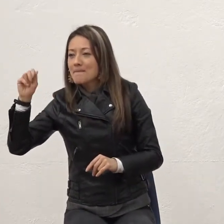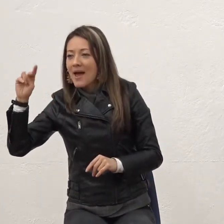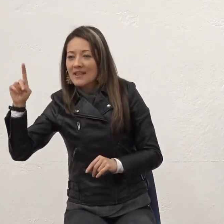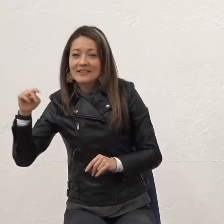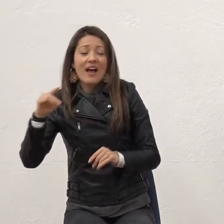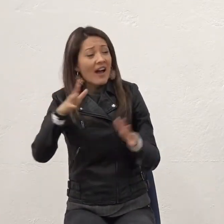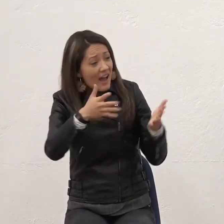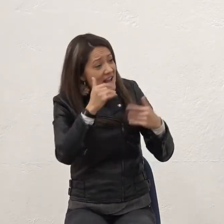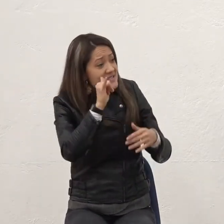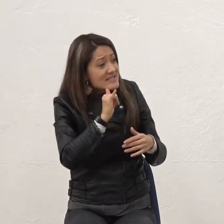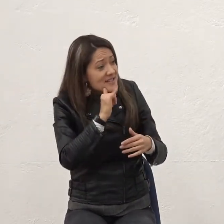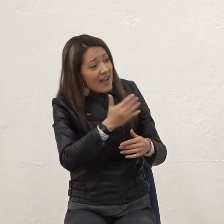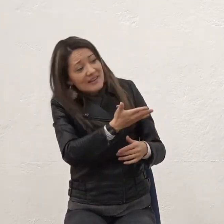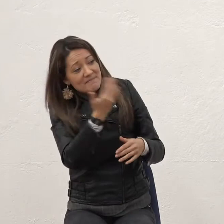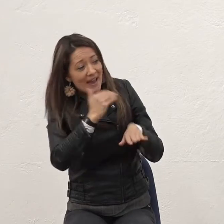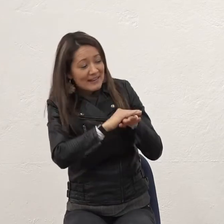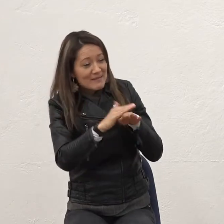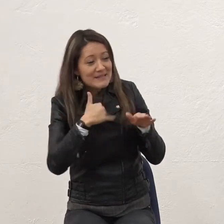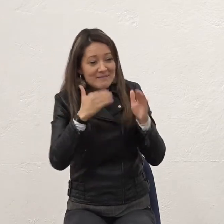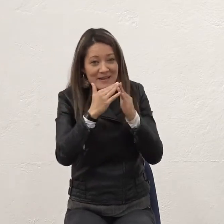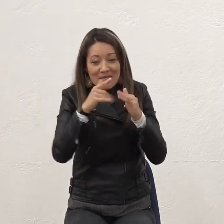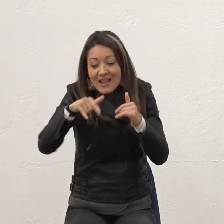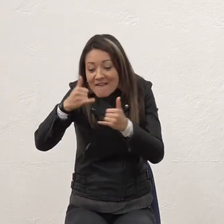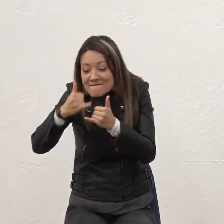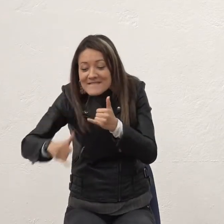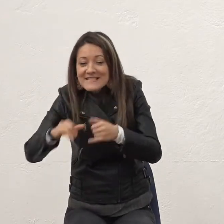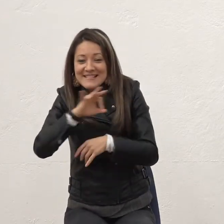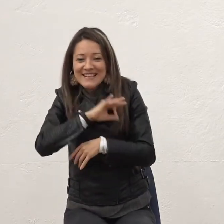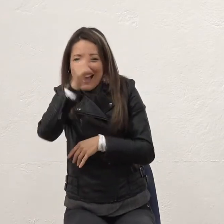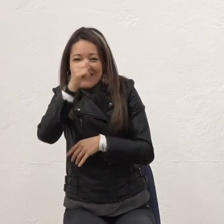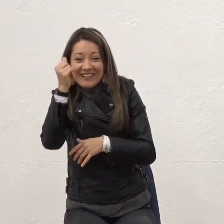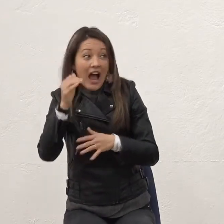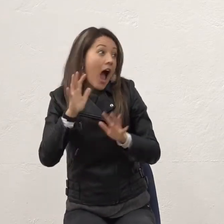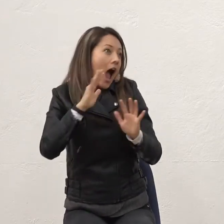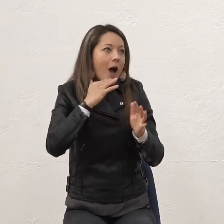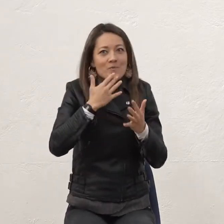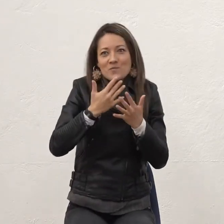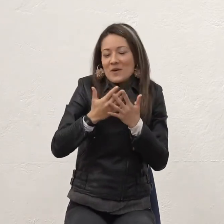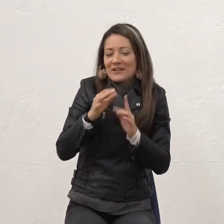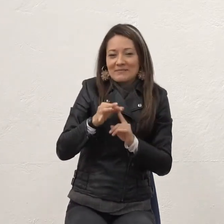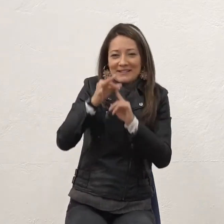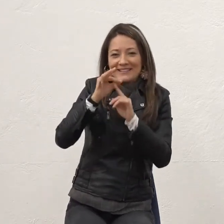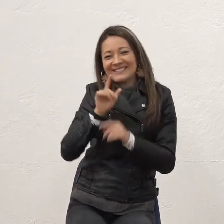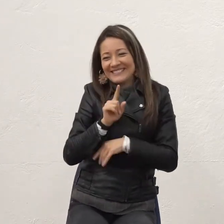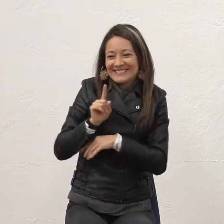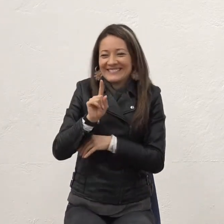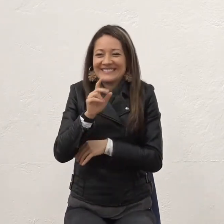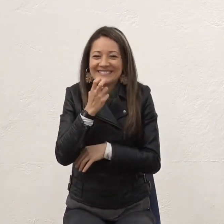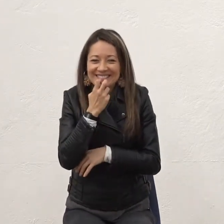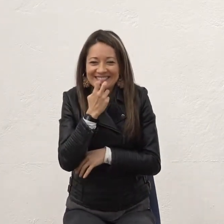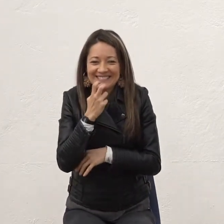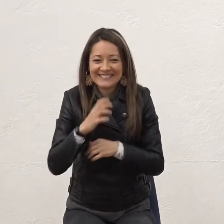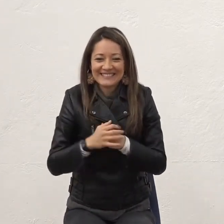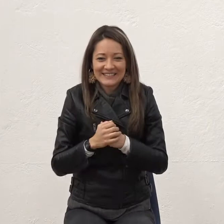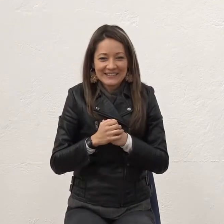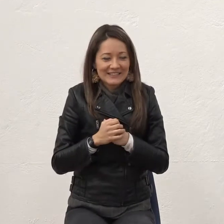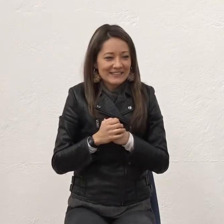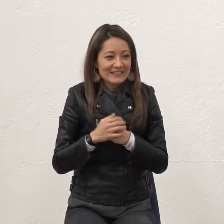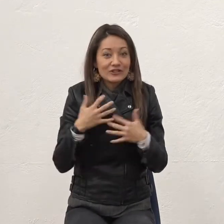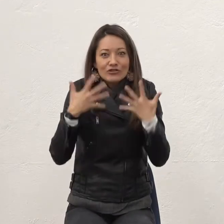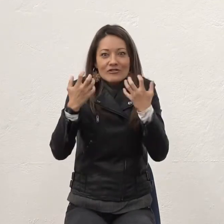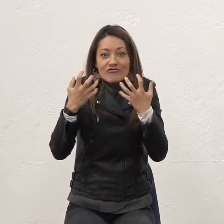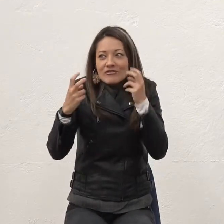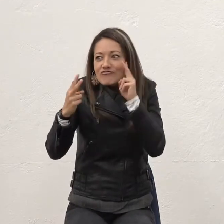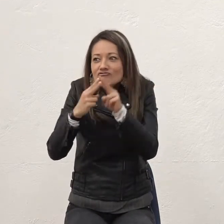digan, ya que te invitamos a nuestra casa este fin de semana a compartir. ¡Oh, qué privilegio! que conozco